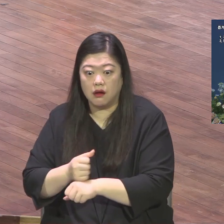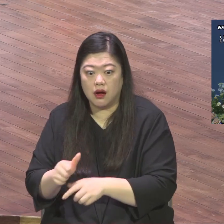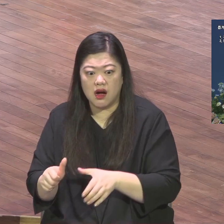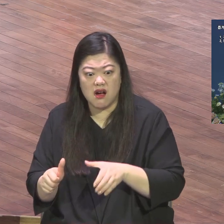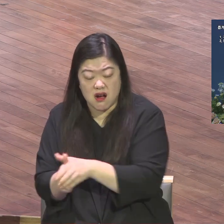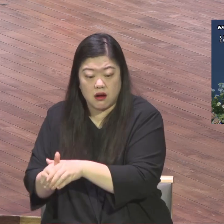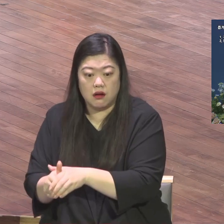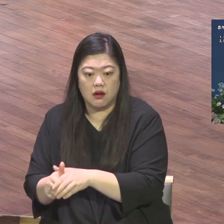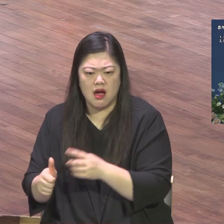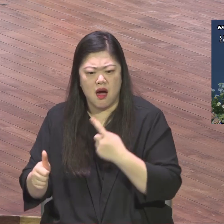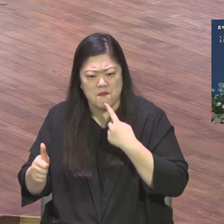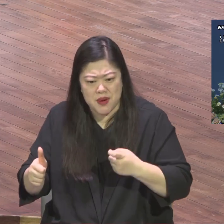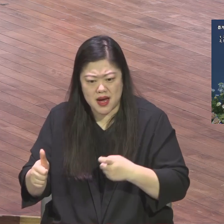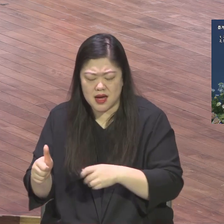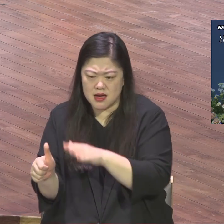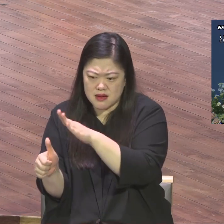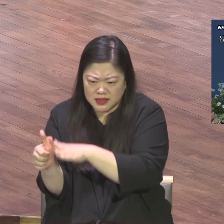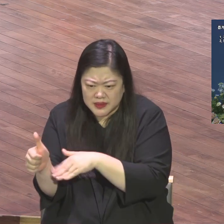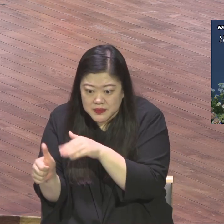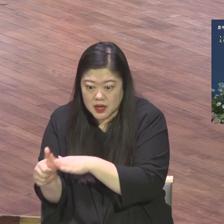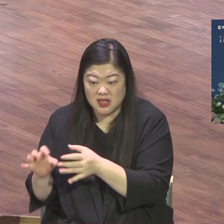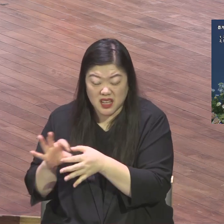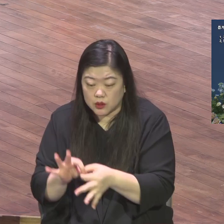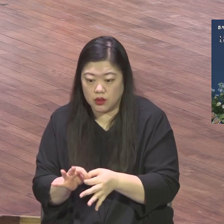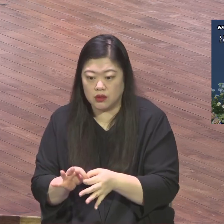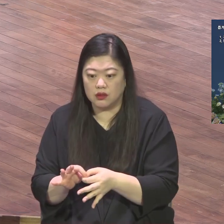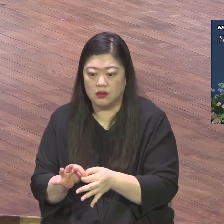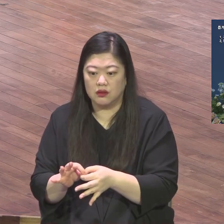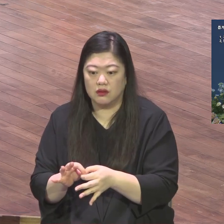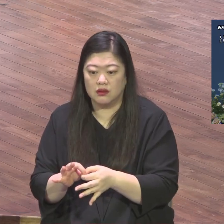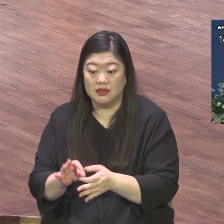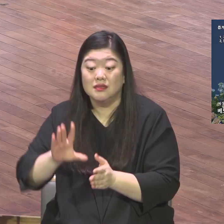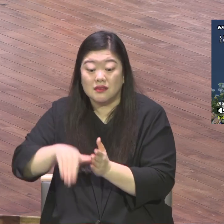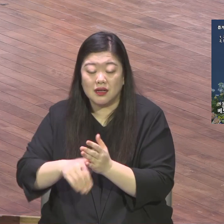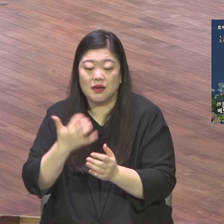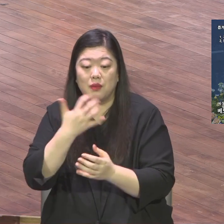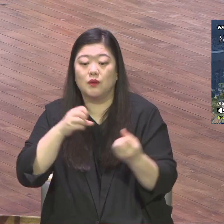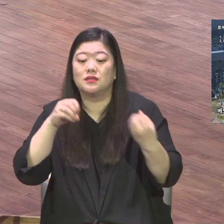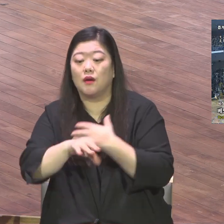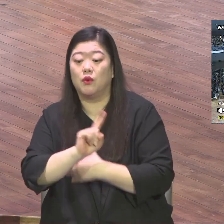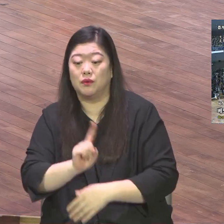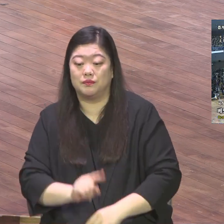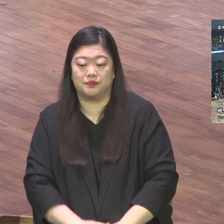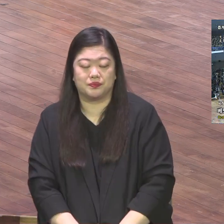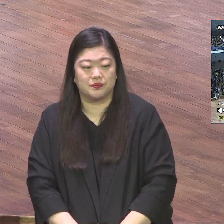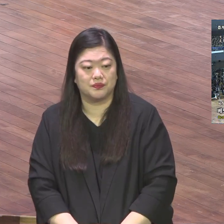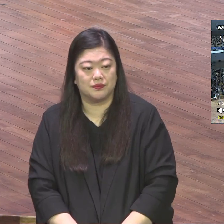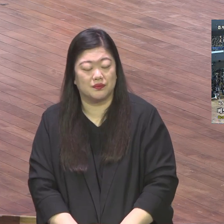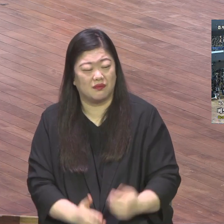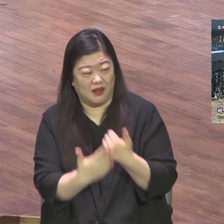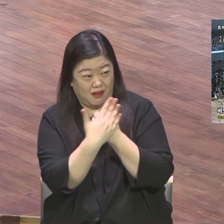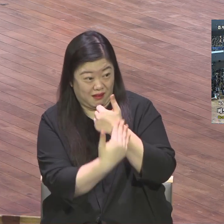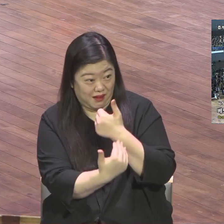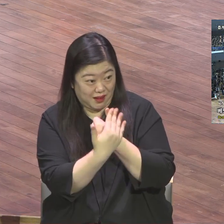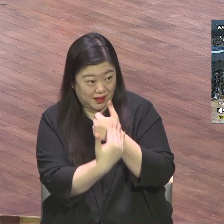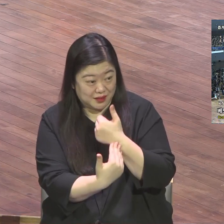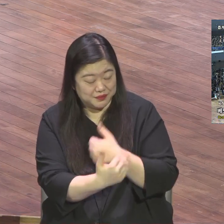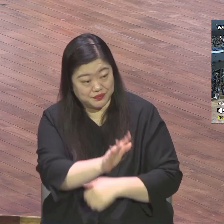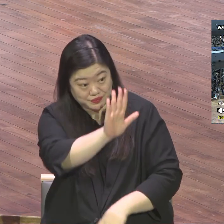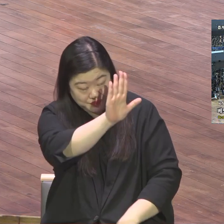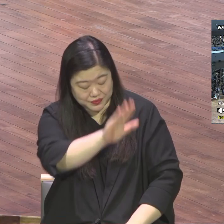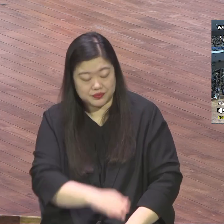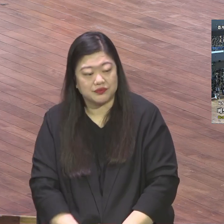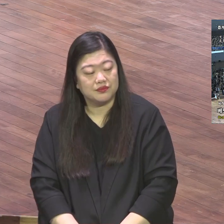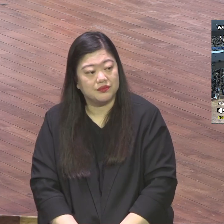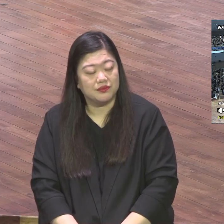요한은 아주 맹쾌하게 확신에 찬 답을 하지요. 19절입니다. 베드로와 요한이 대답하여 이르되 하나님